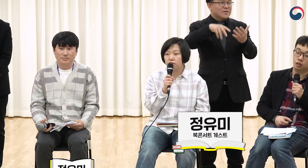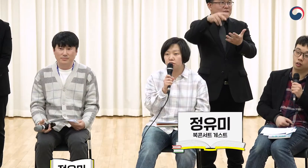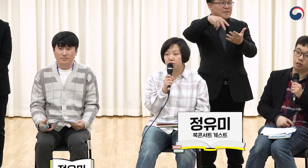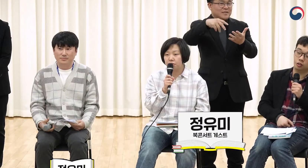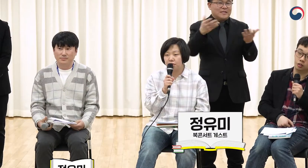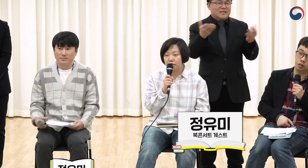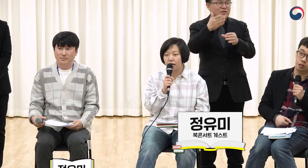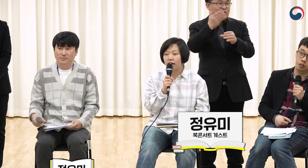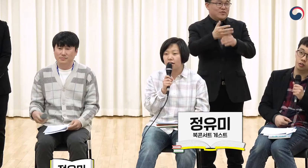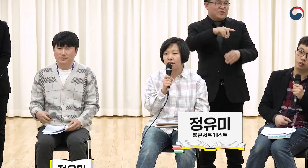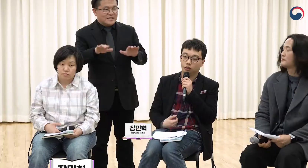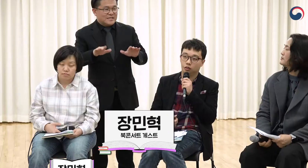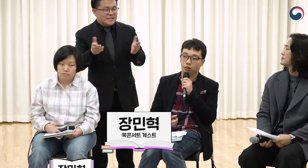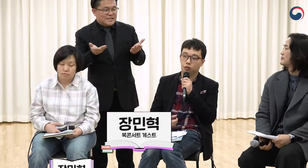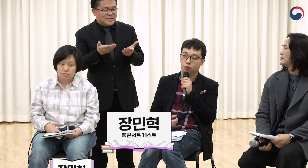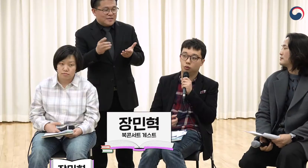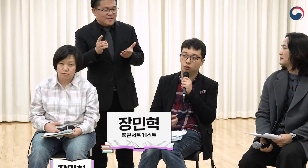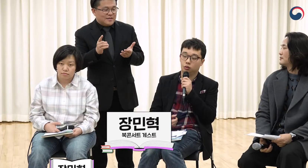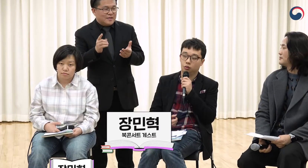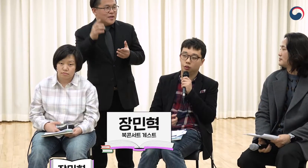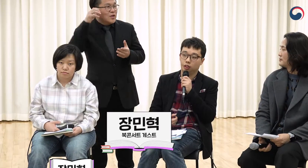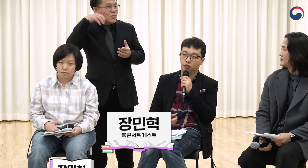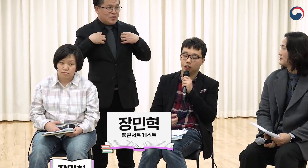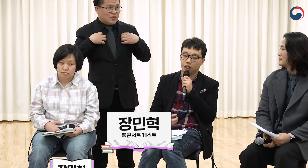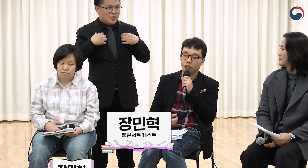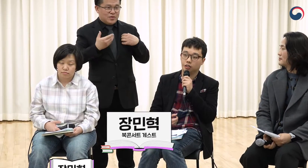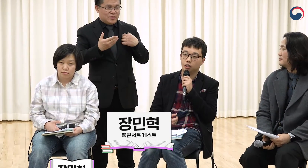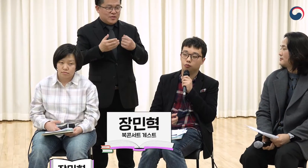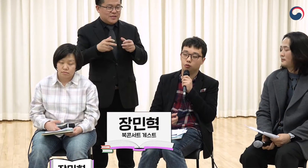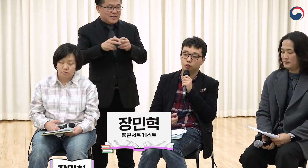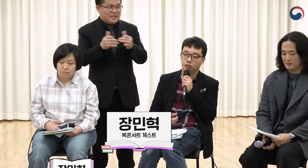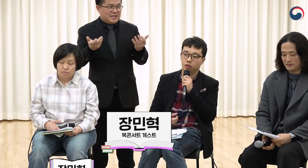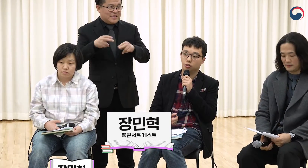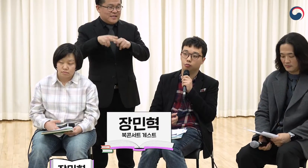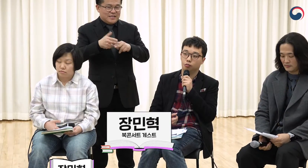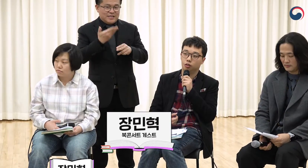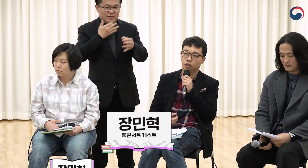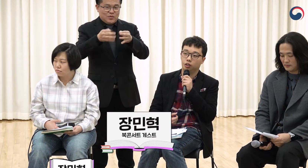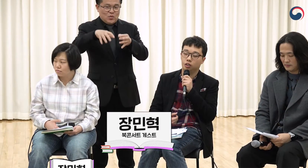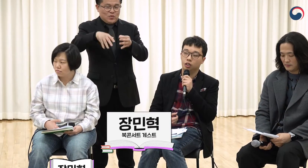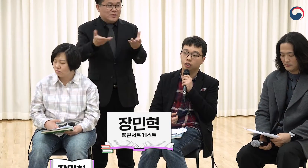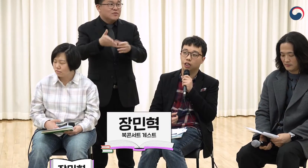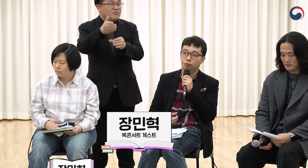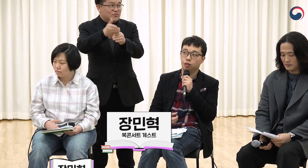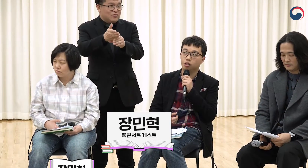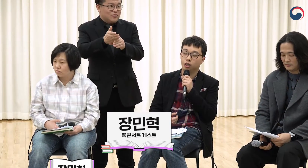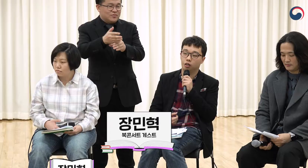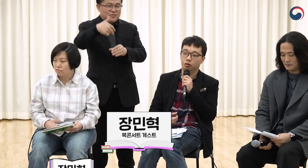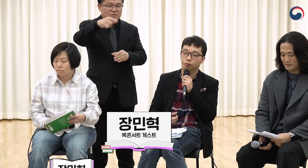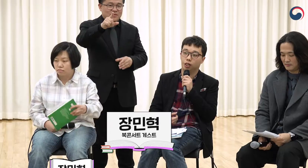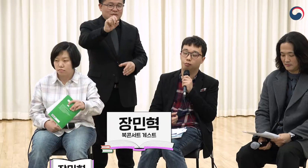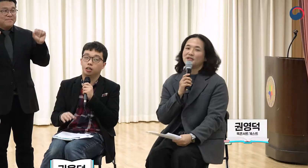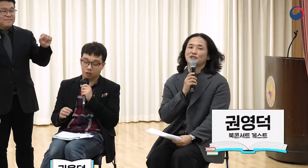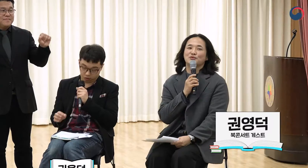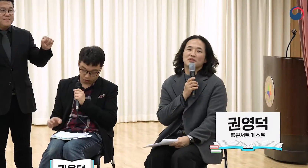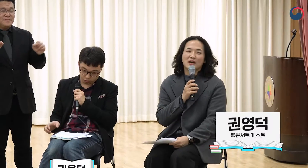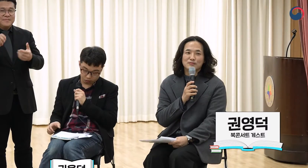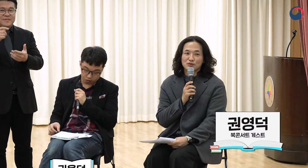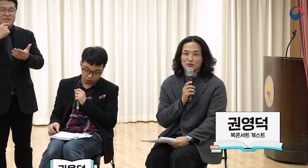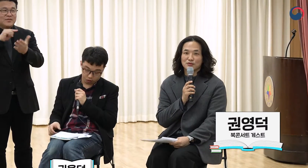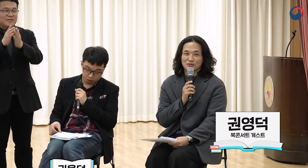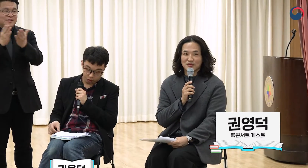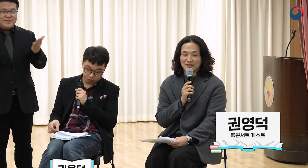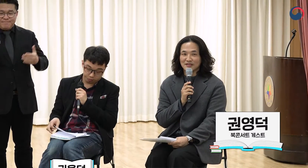있는 정유민입니다. 영등포구청 소속의 장애인 일자리 푸드마켓에서 근무하고 있는 장민혁이라고 합니다. 읽기 쉬운